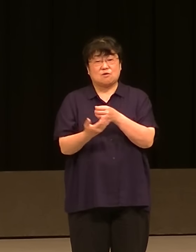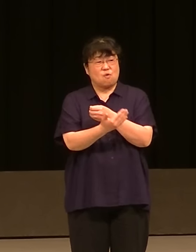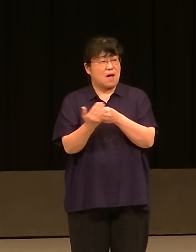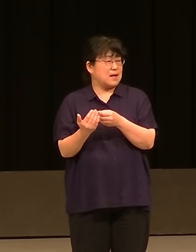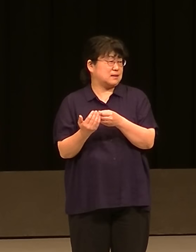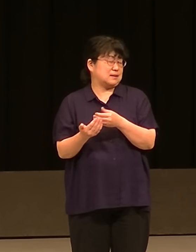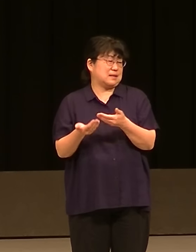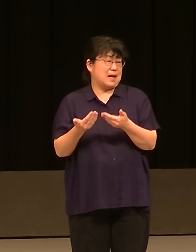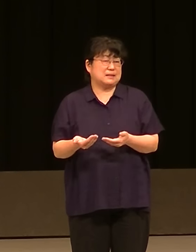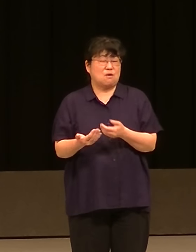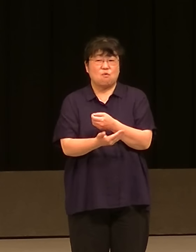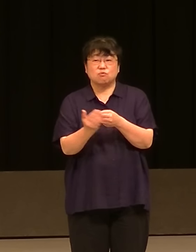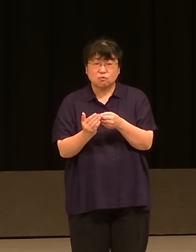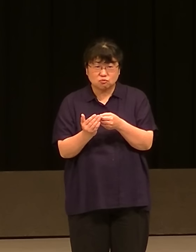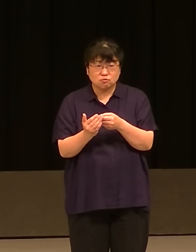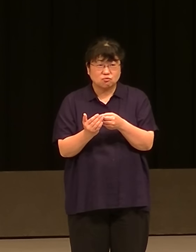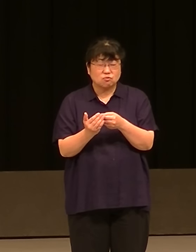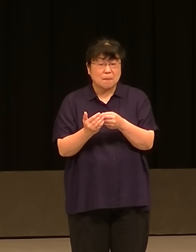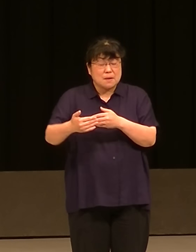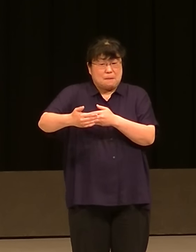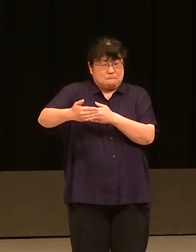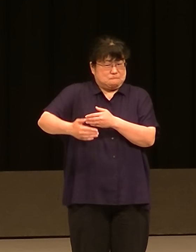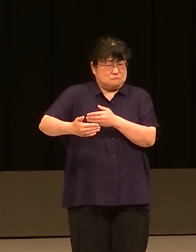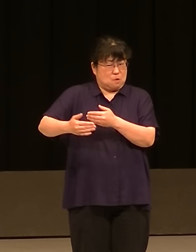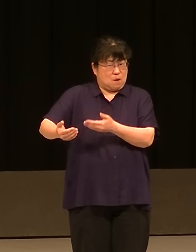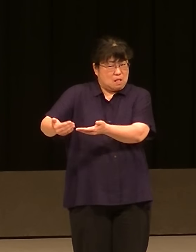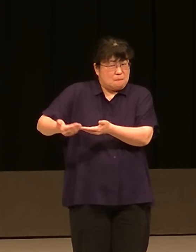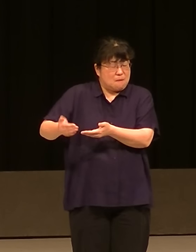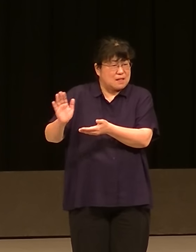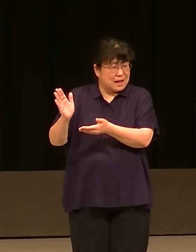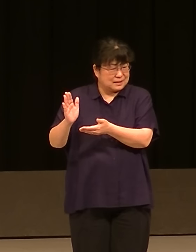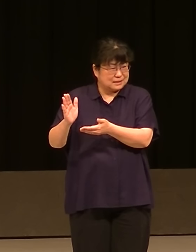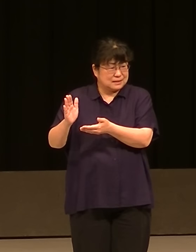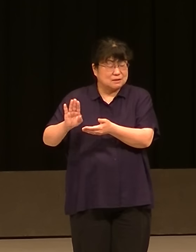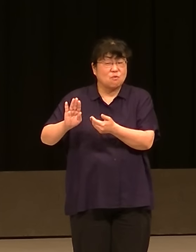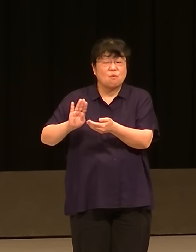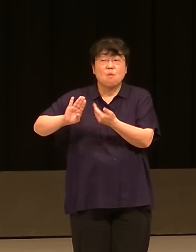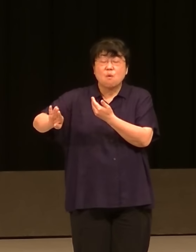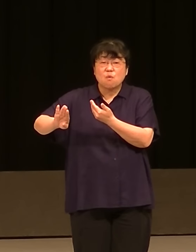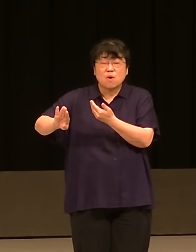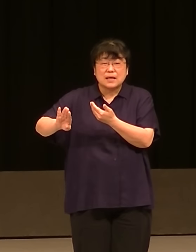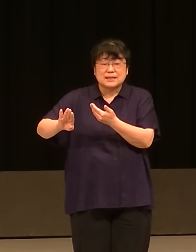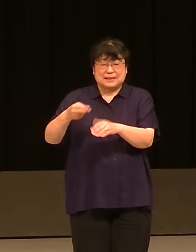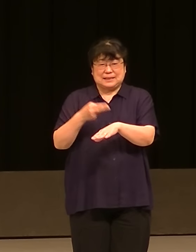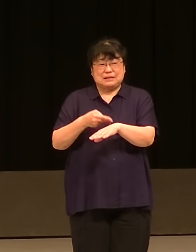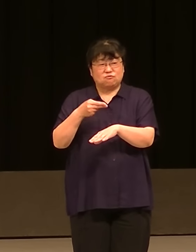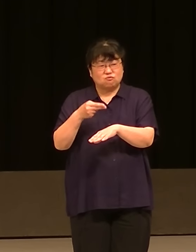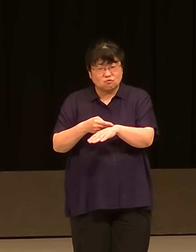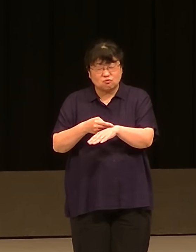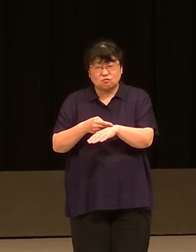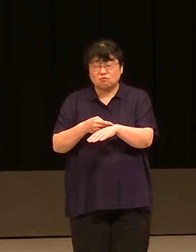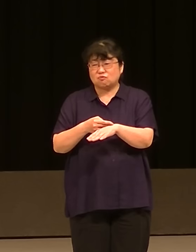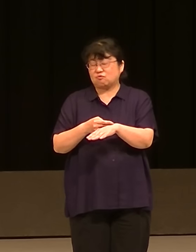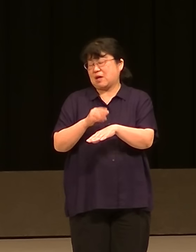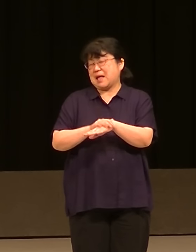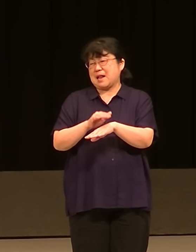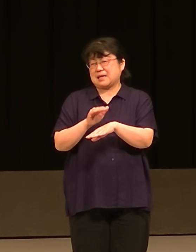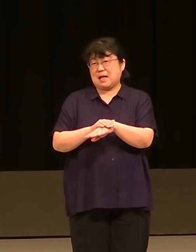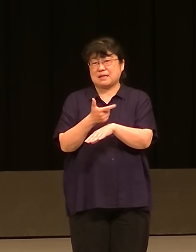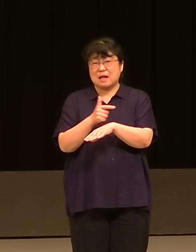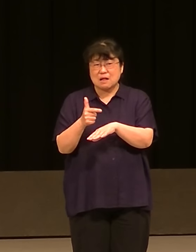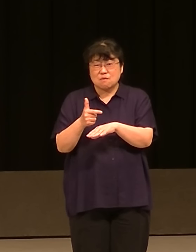あんまり外から物が入ってこないようにしよう、あんまり外にいろんな技術、や、ノウハウを提供しない